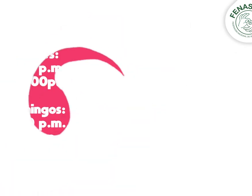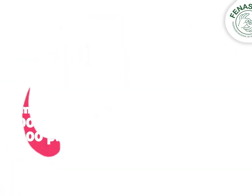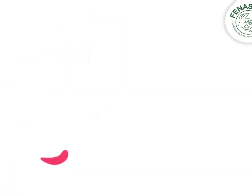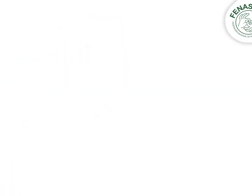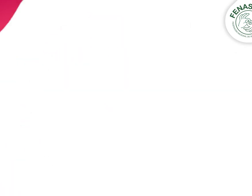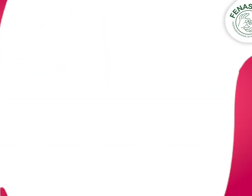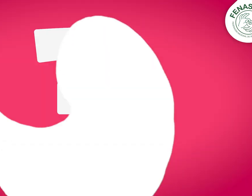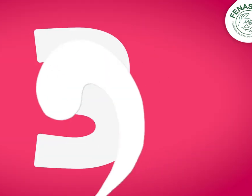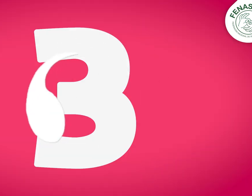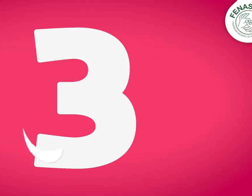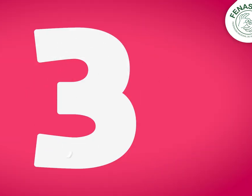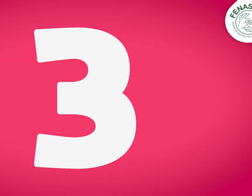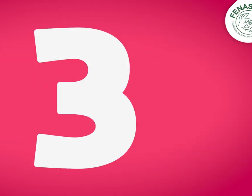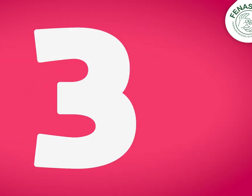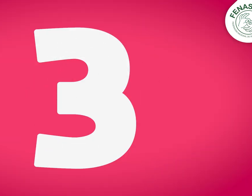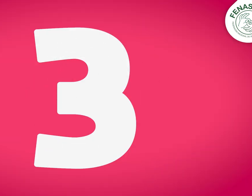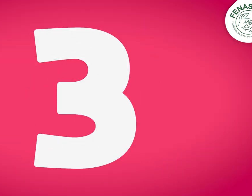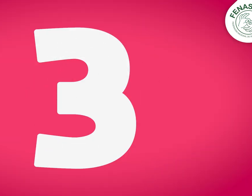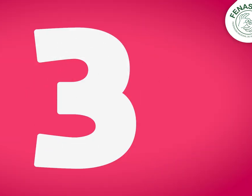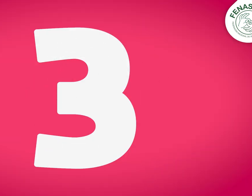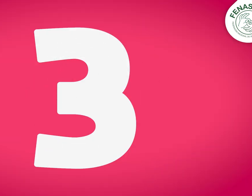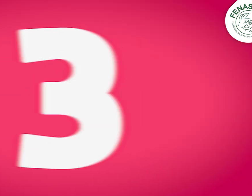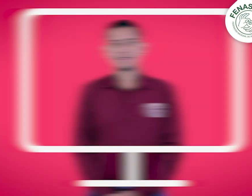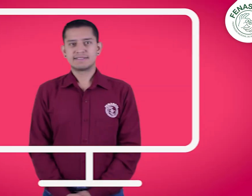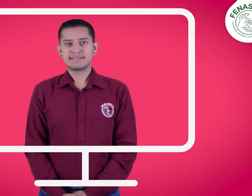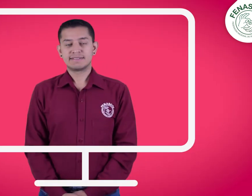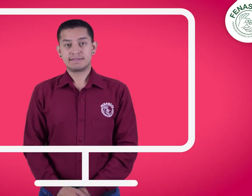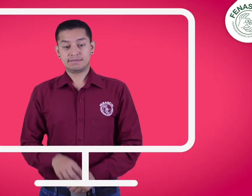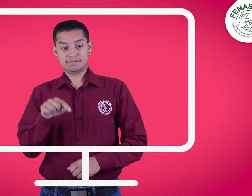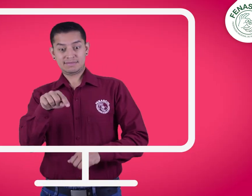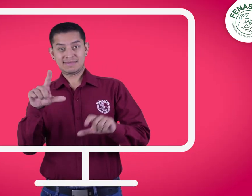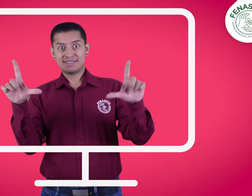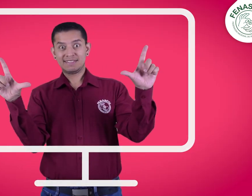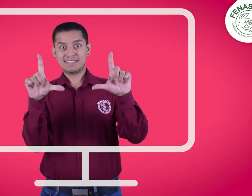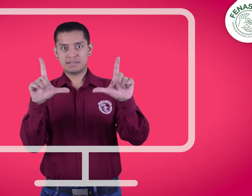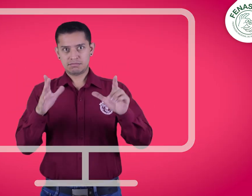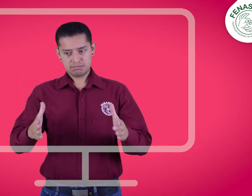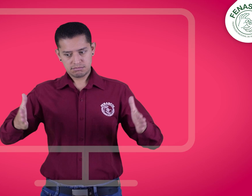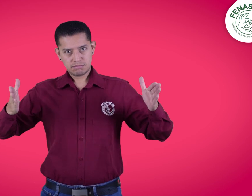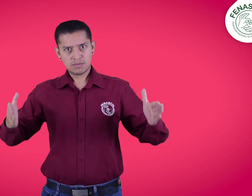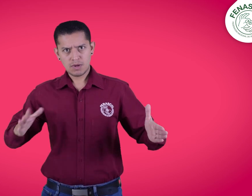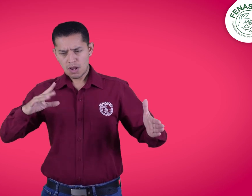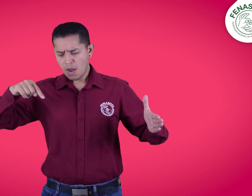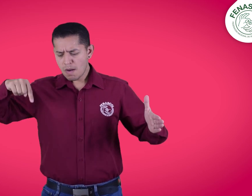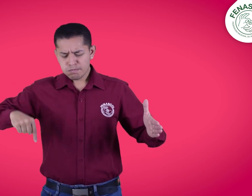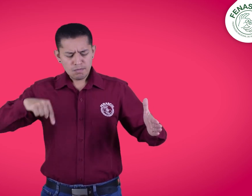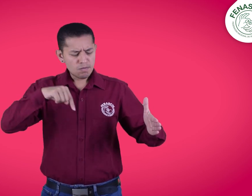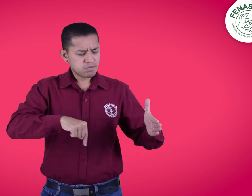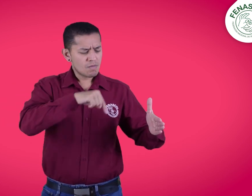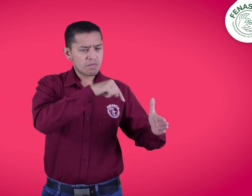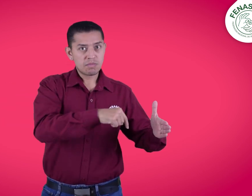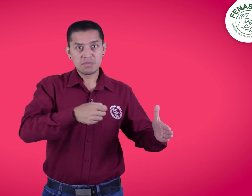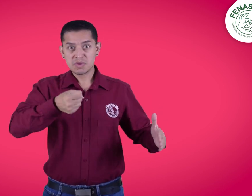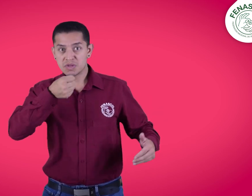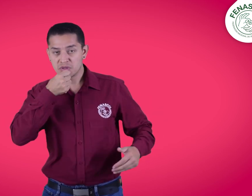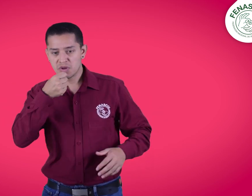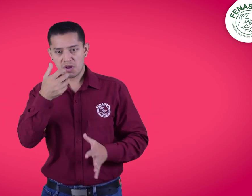horario tres una vez los canales de televisión cumplan con un noticiero o